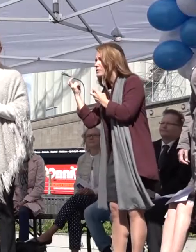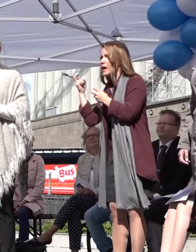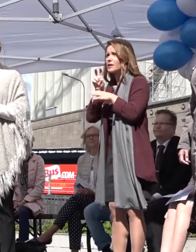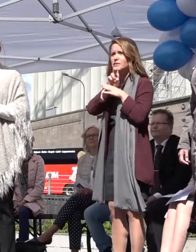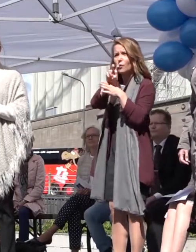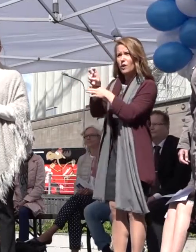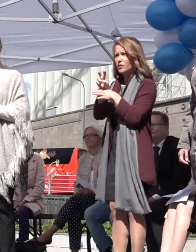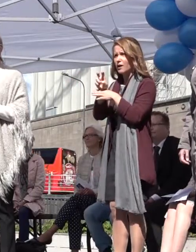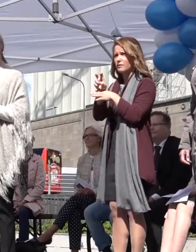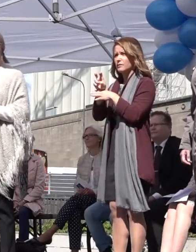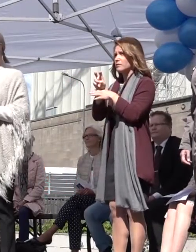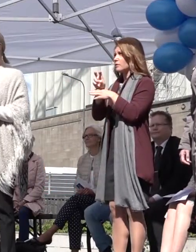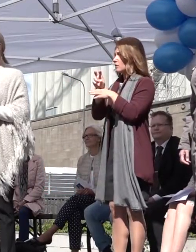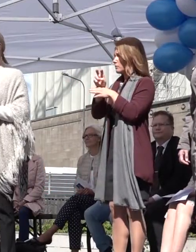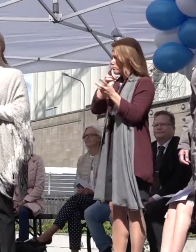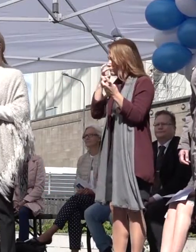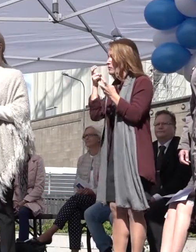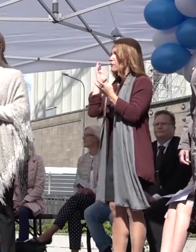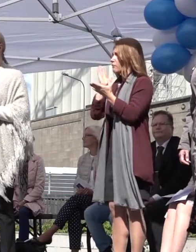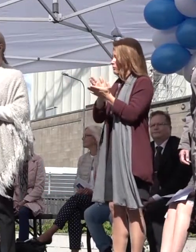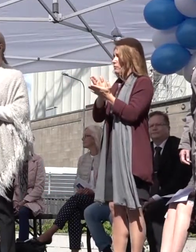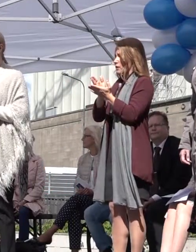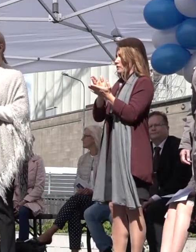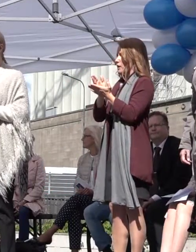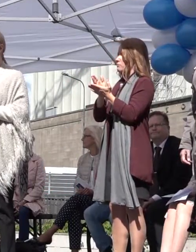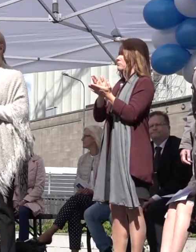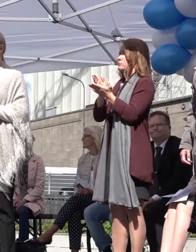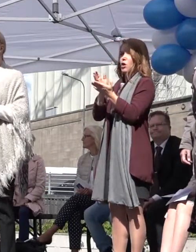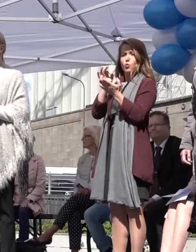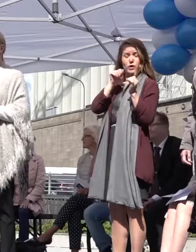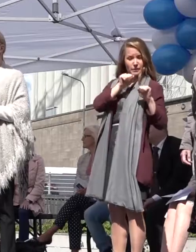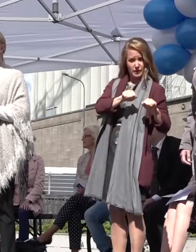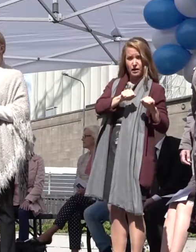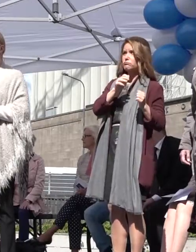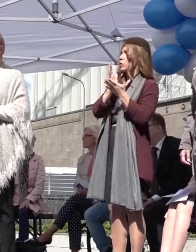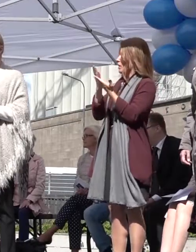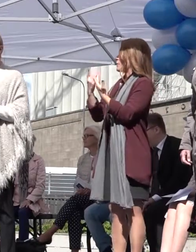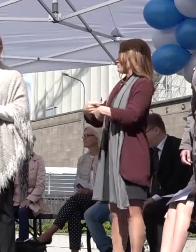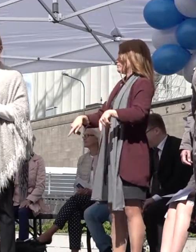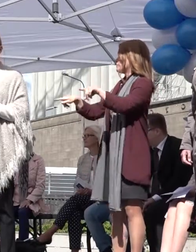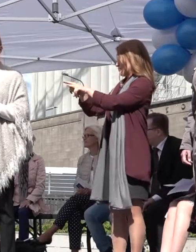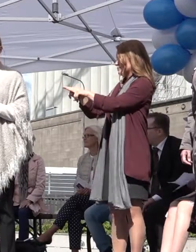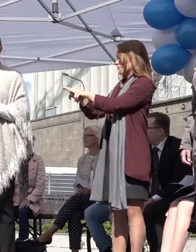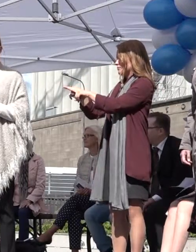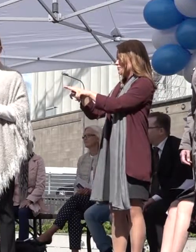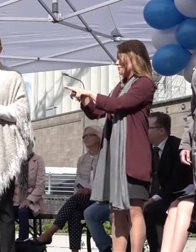että huolehditaan siitä, että asiat toteutuvat niin kuin niiden kuuluu toteutua. Se on